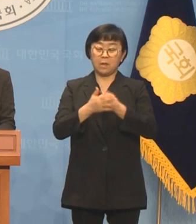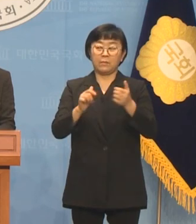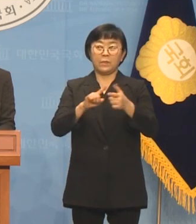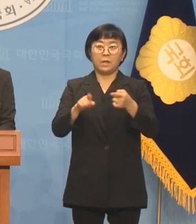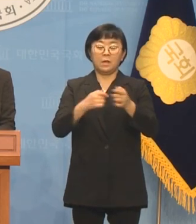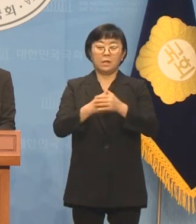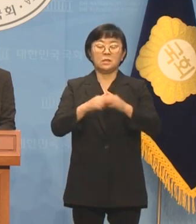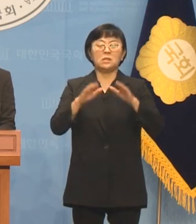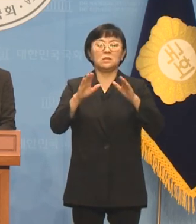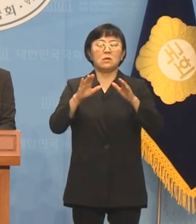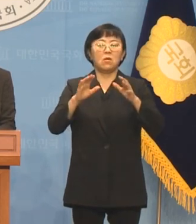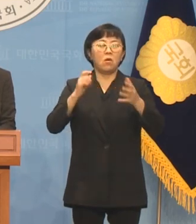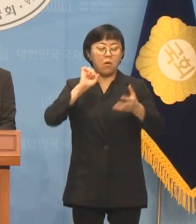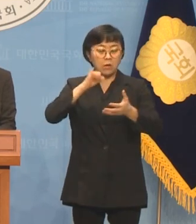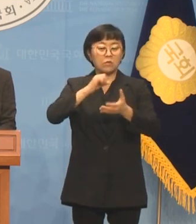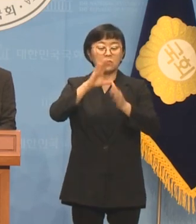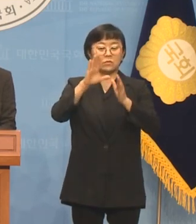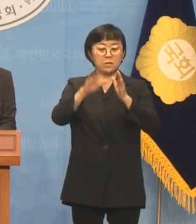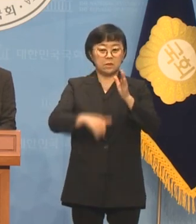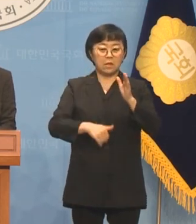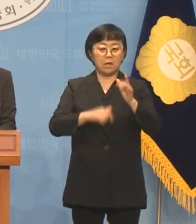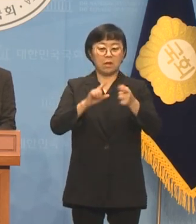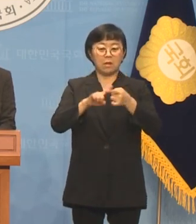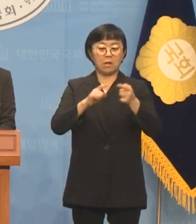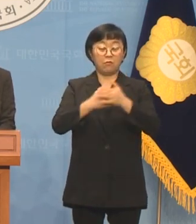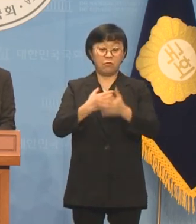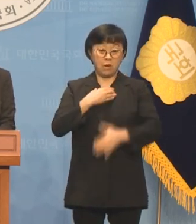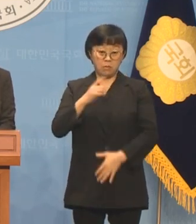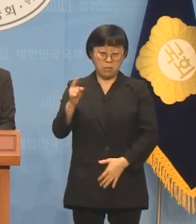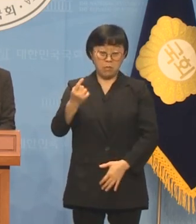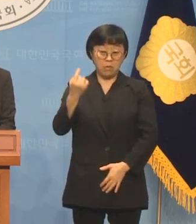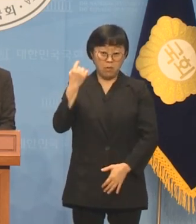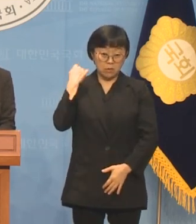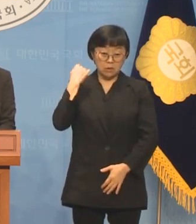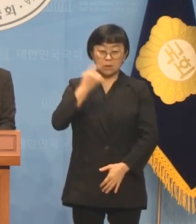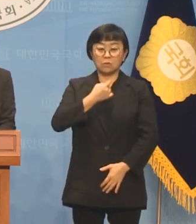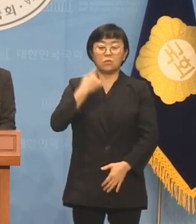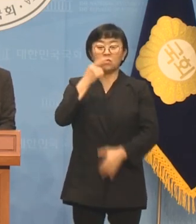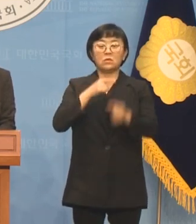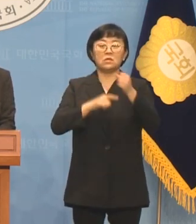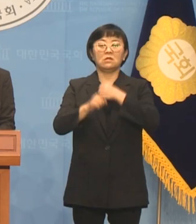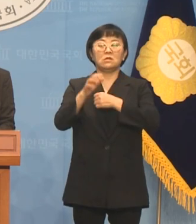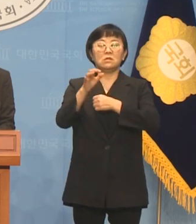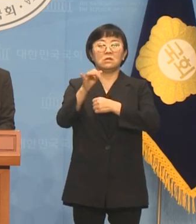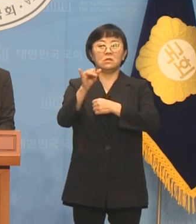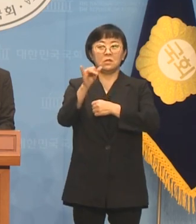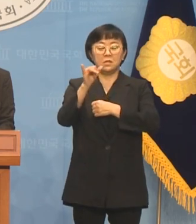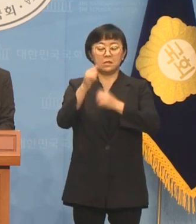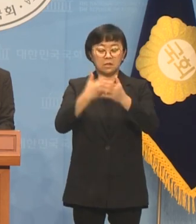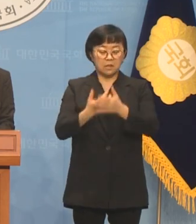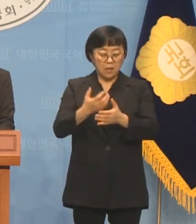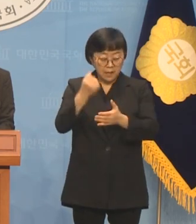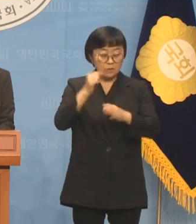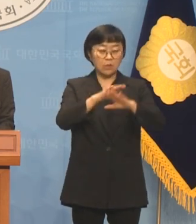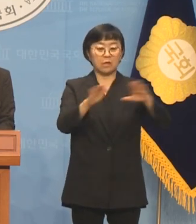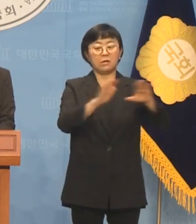시대에 가장 커다란 위험은 격동이 아니라 어제의 논리를 가지고 대응하는 것입니다.